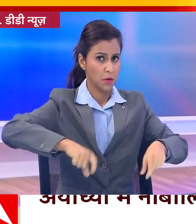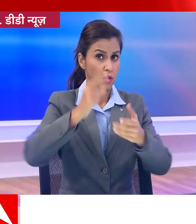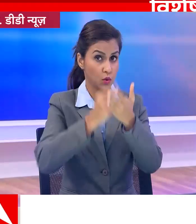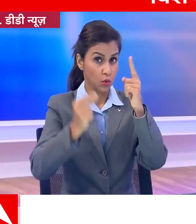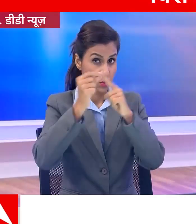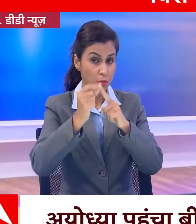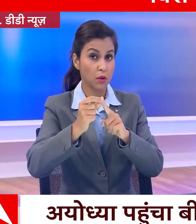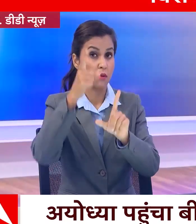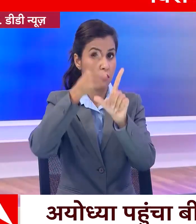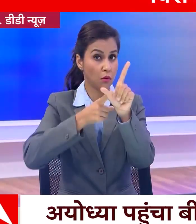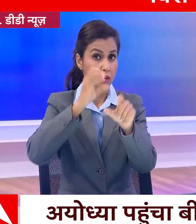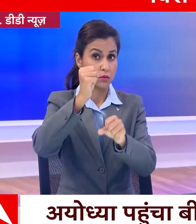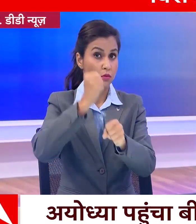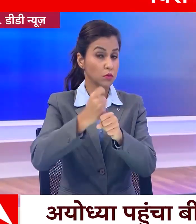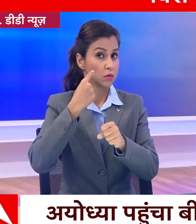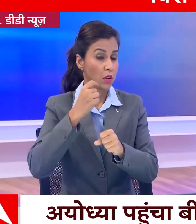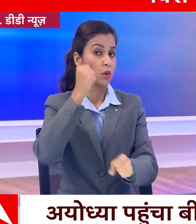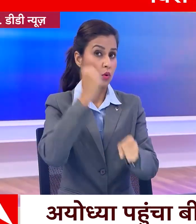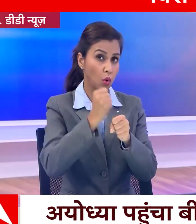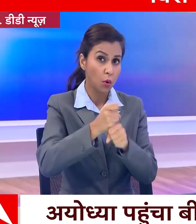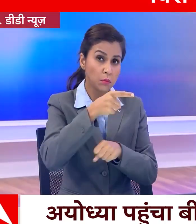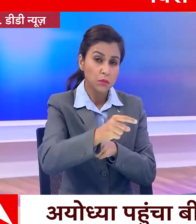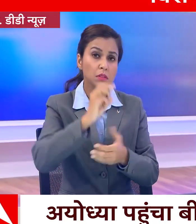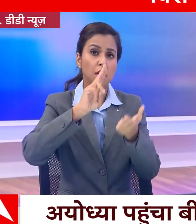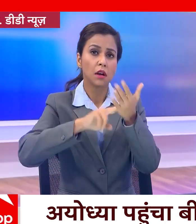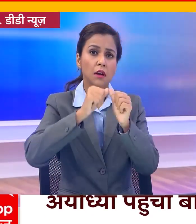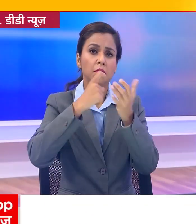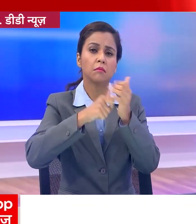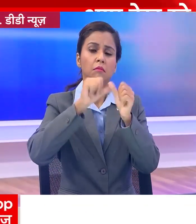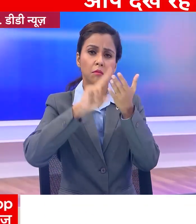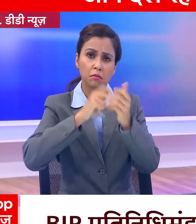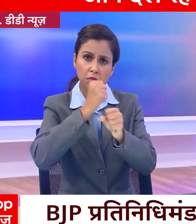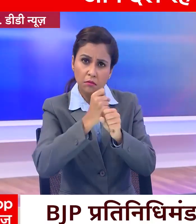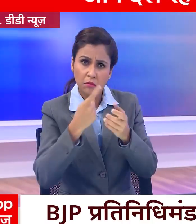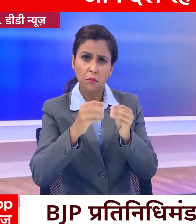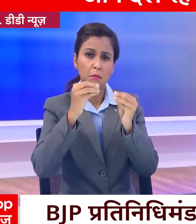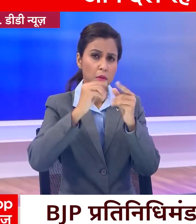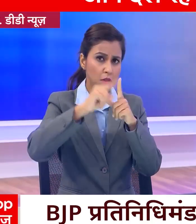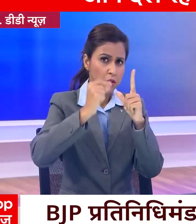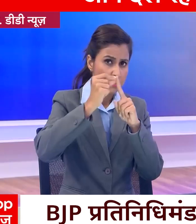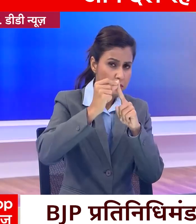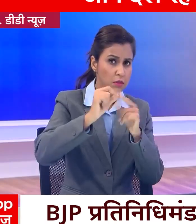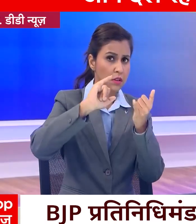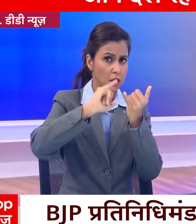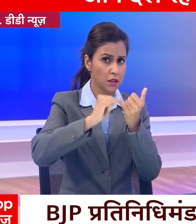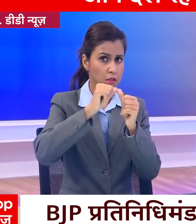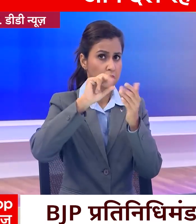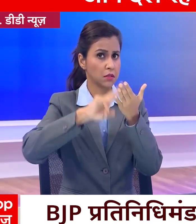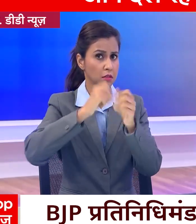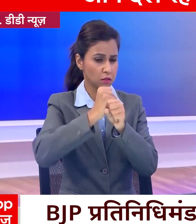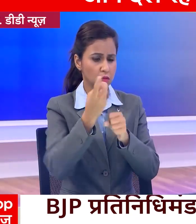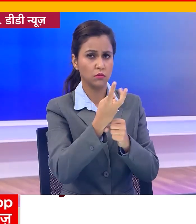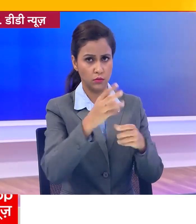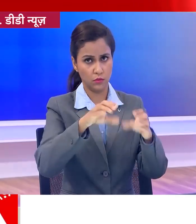प्रदेश की योगी सरकार के मंत्री नरेंद्र कश्यप और भाजपा की राज्यसभा सांसद संगीता बलवंत बिंद शामिल